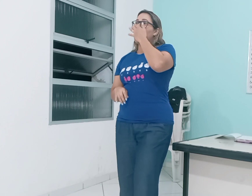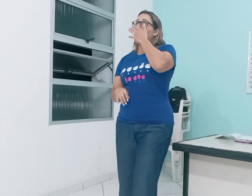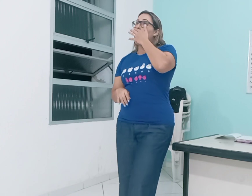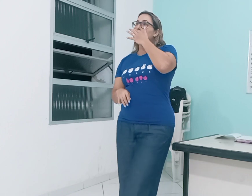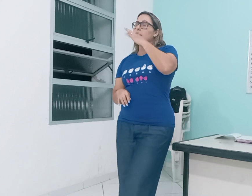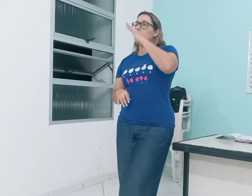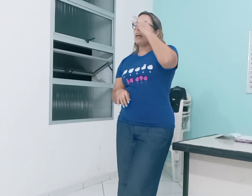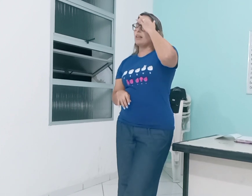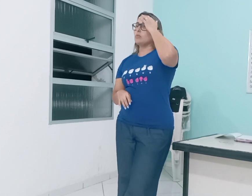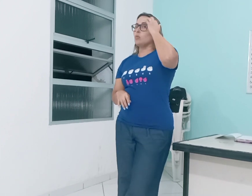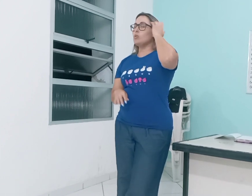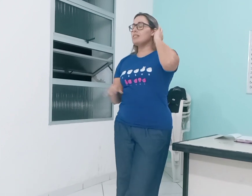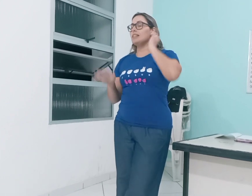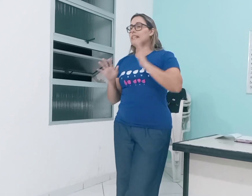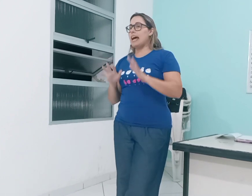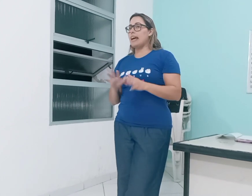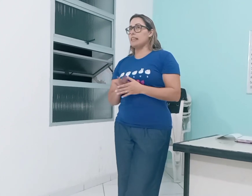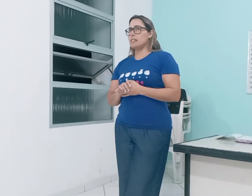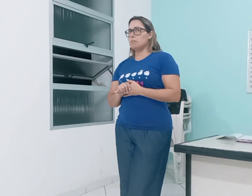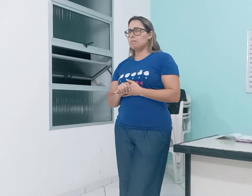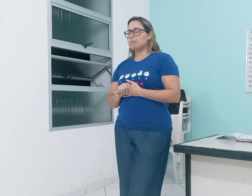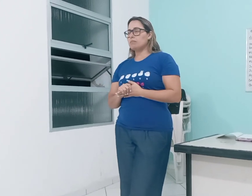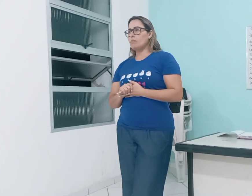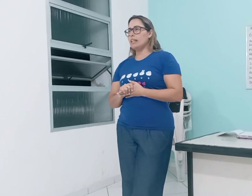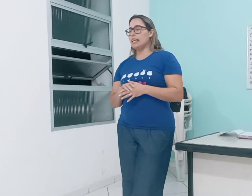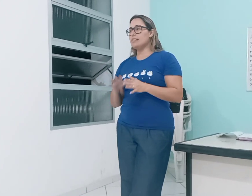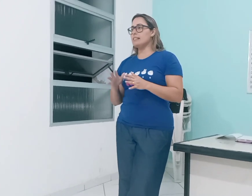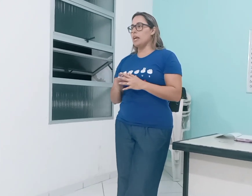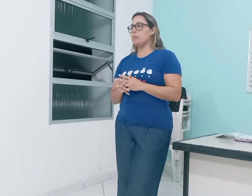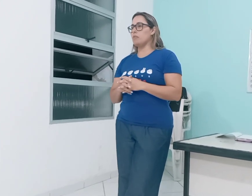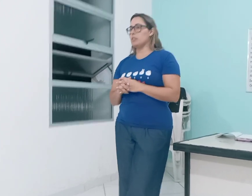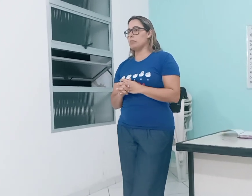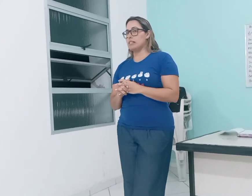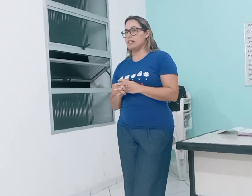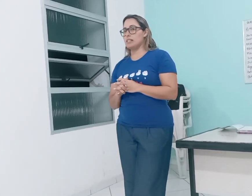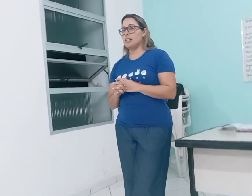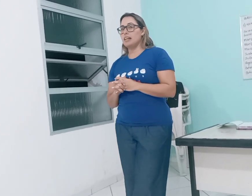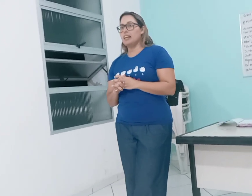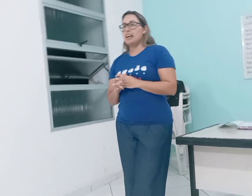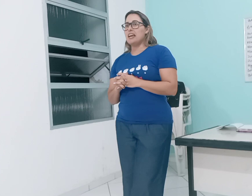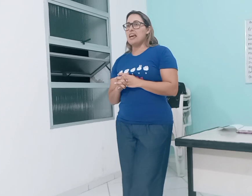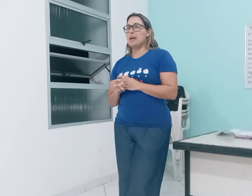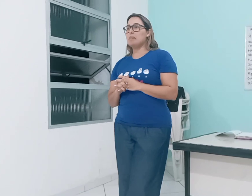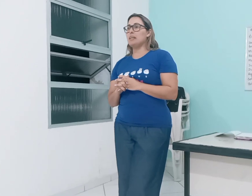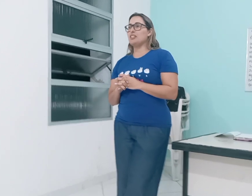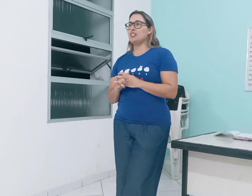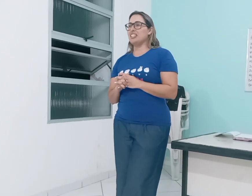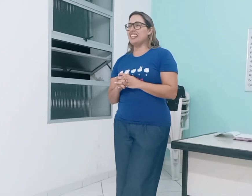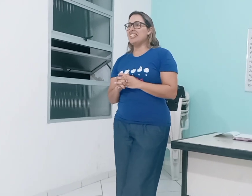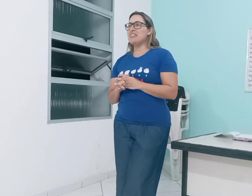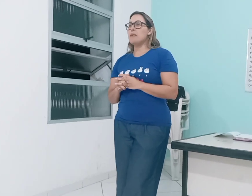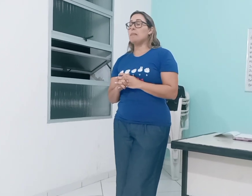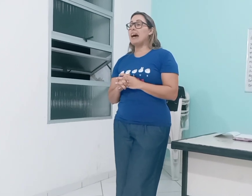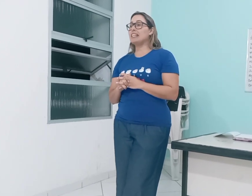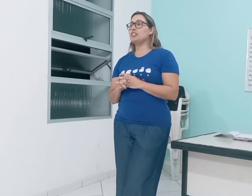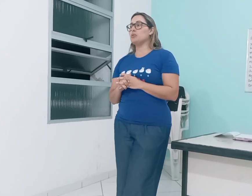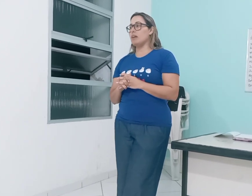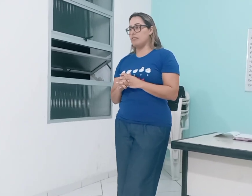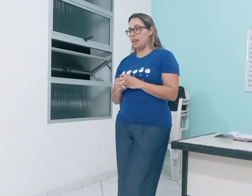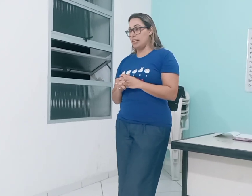Aí, assim, os sinais, nem sempre você precisa repetir mais de uma